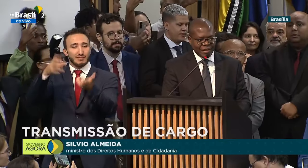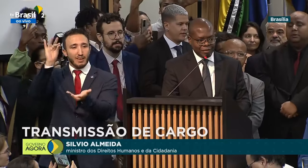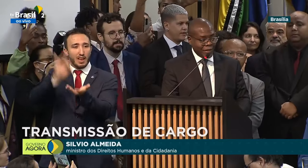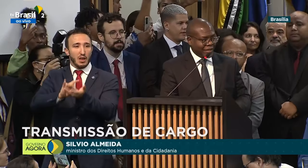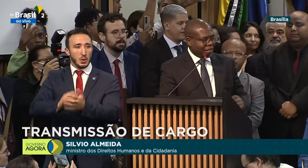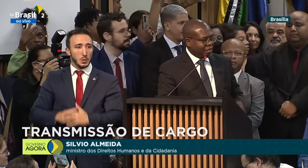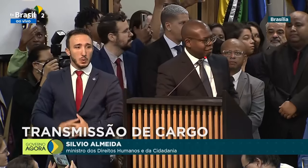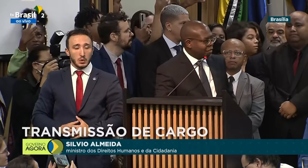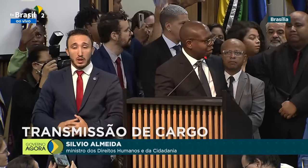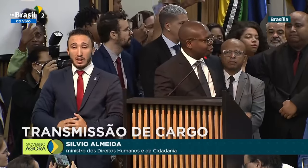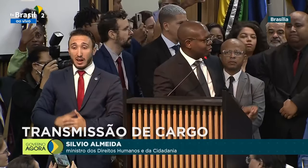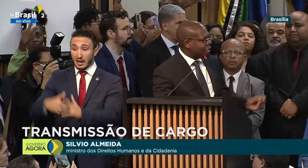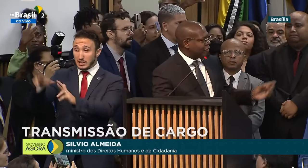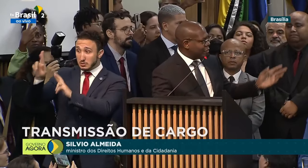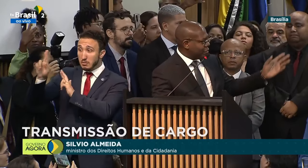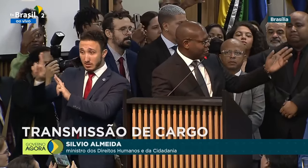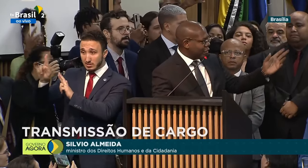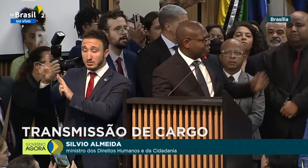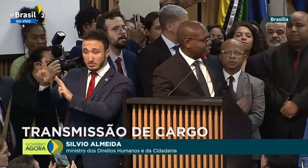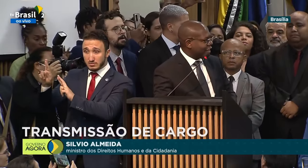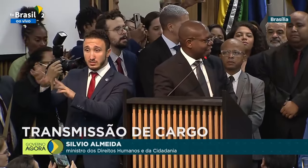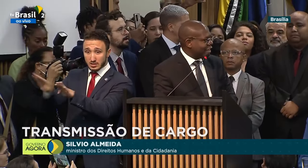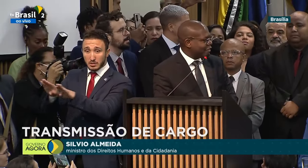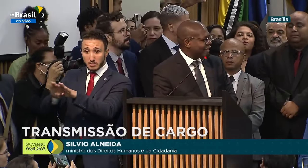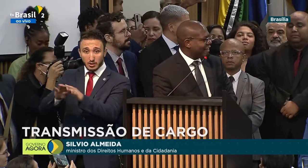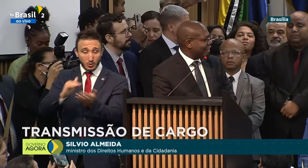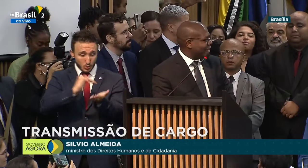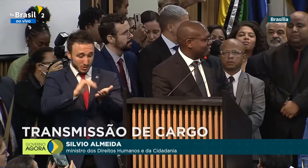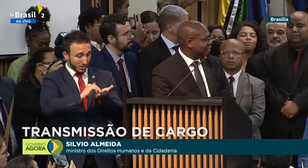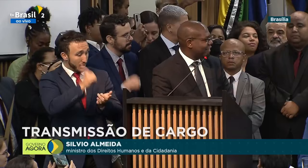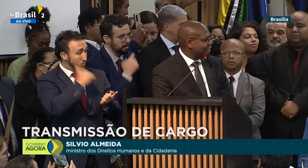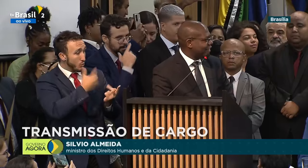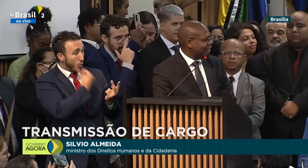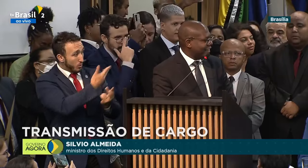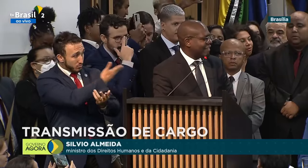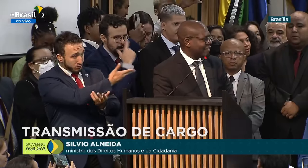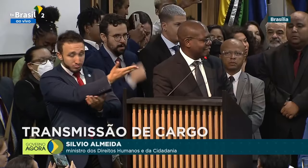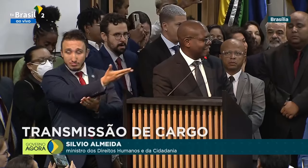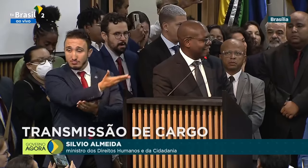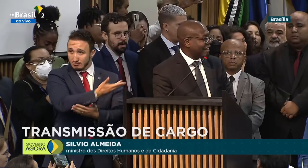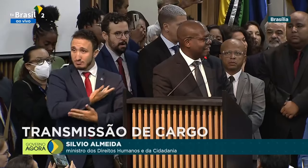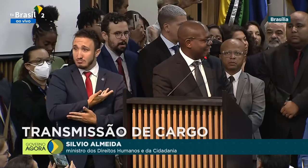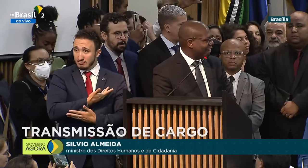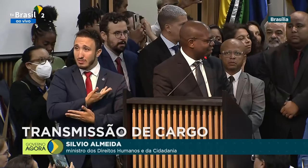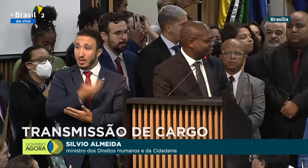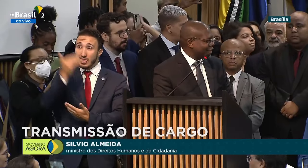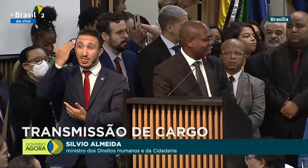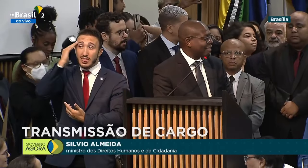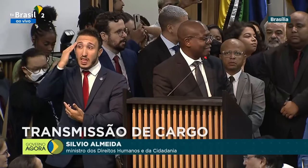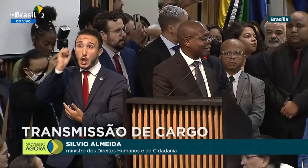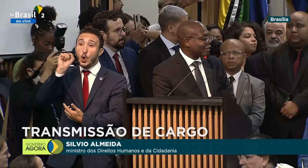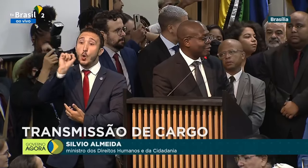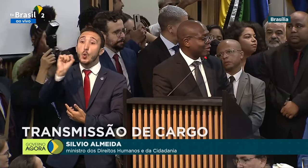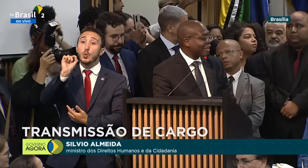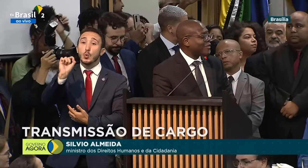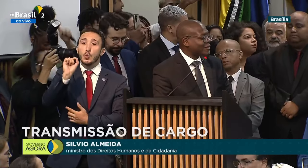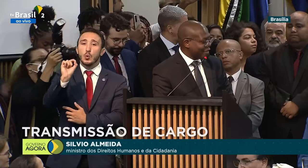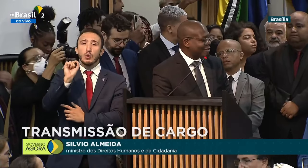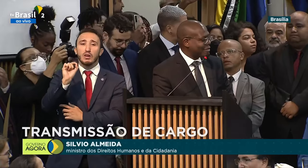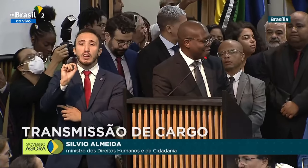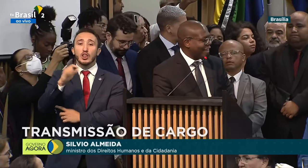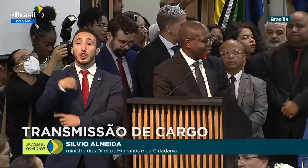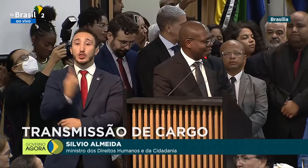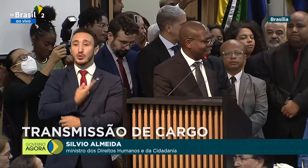as expectativas inclusive os meus secretário secretários né entenderem o que que